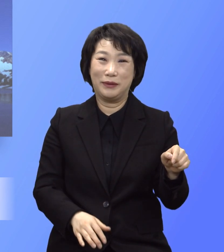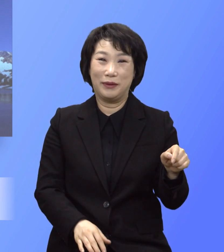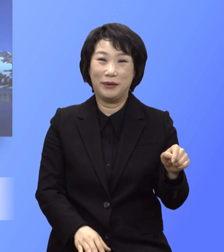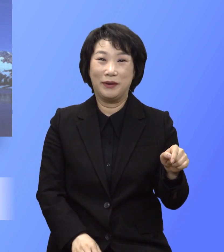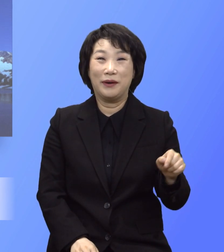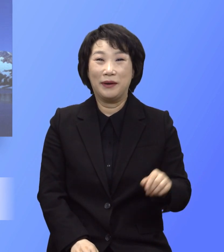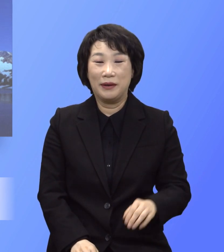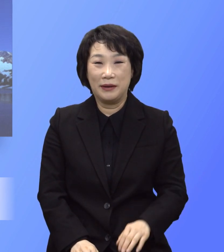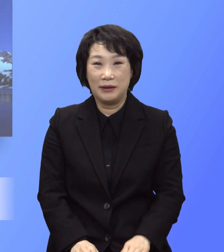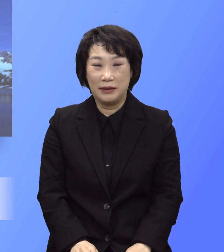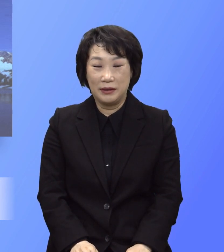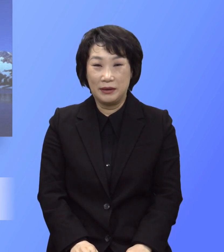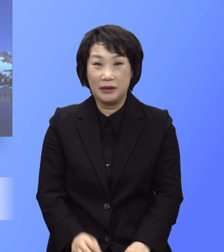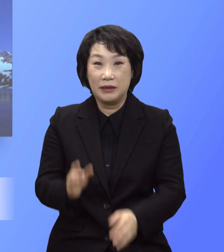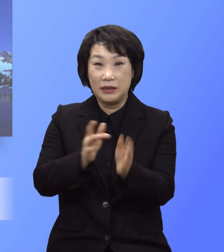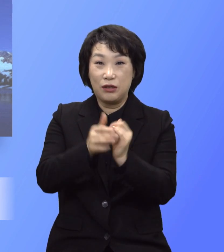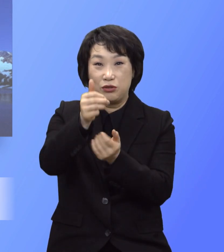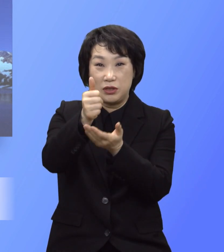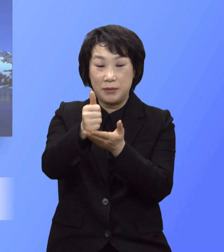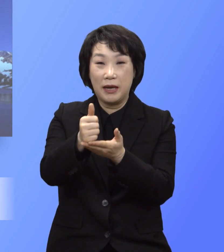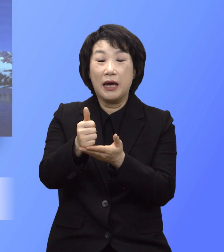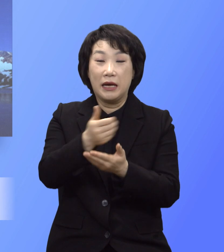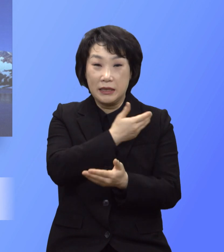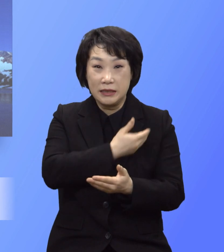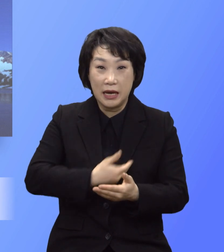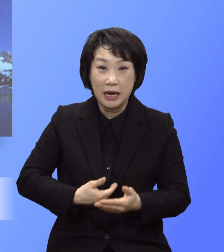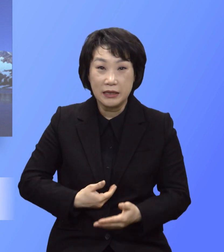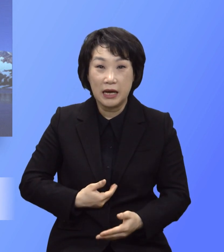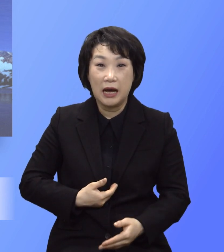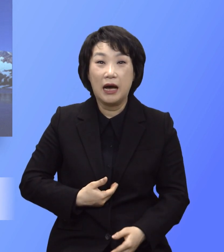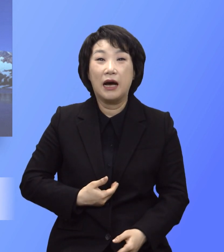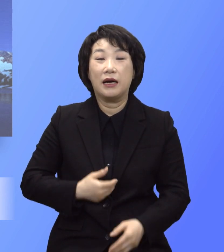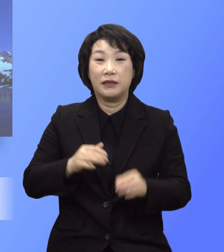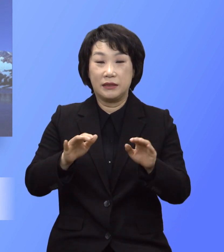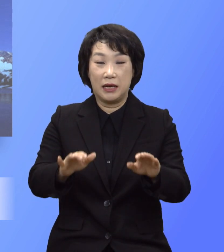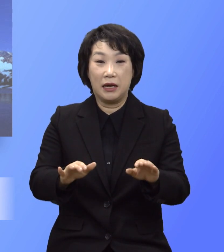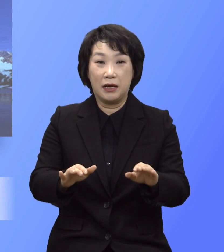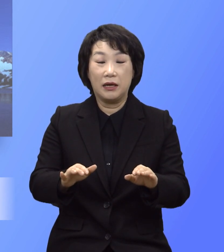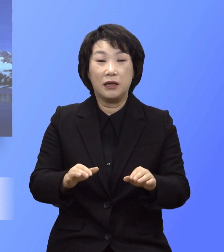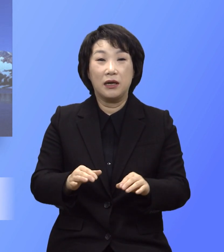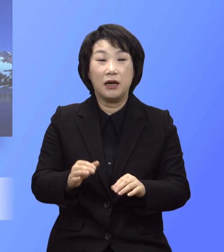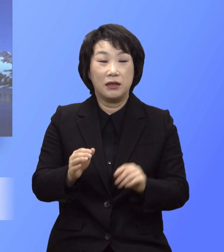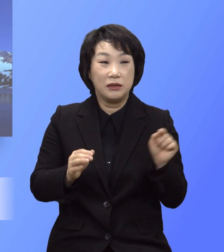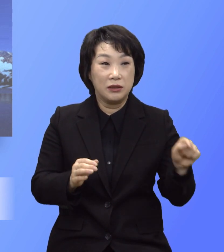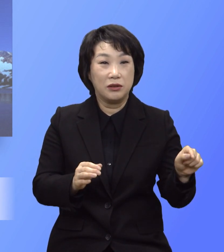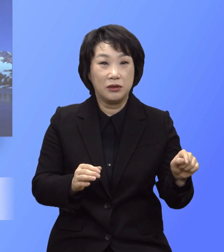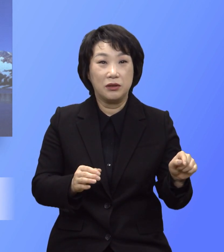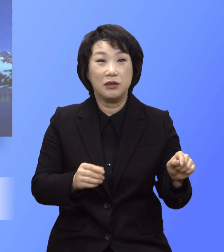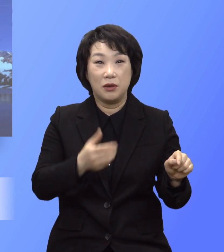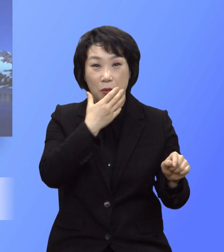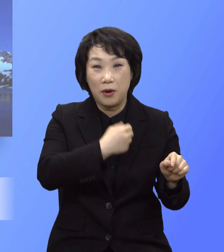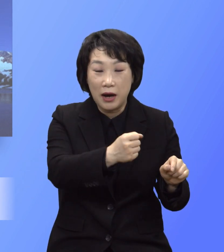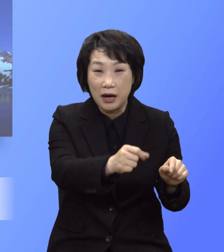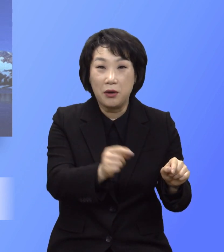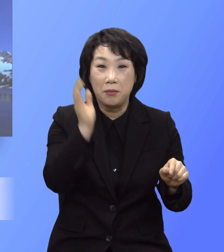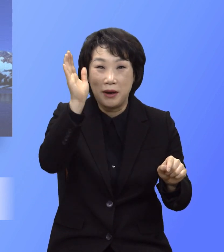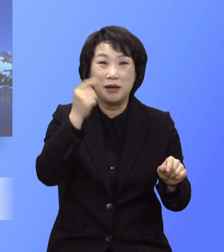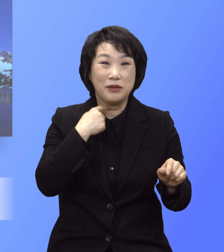없으며 예수님의 제자들, 사도들도 단 한마디도